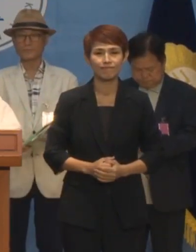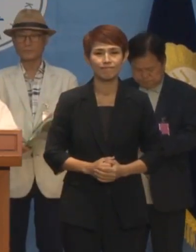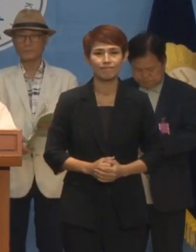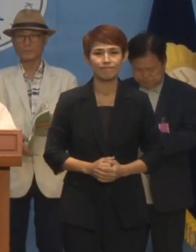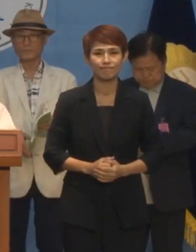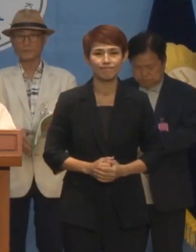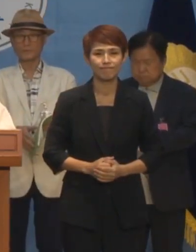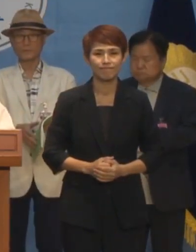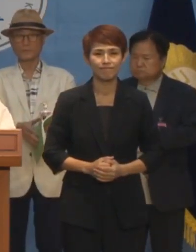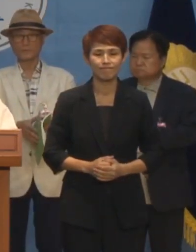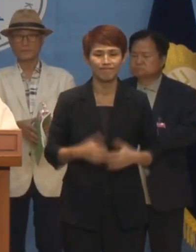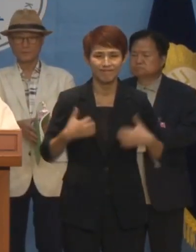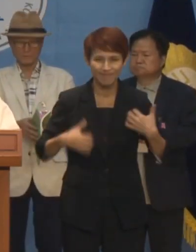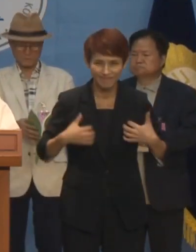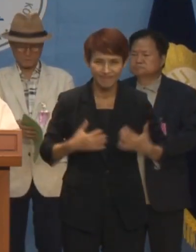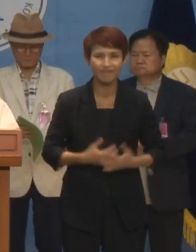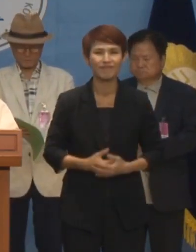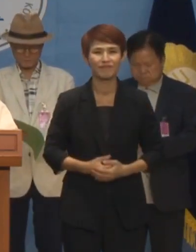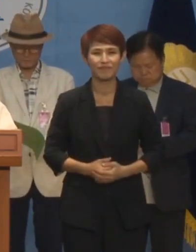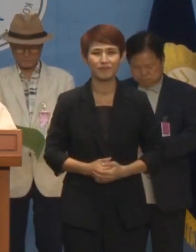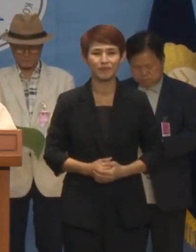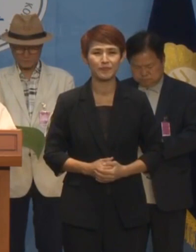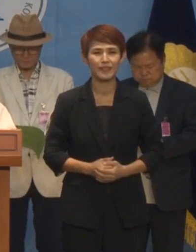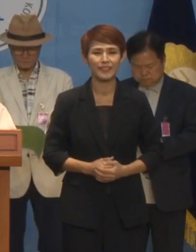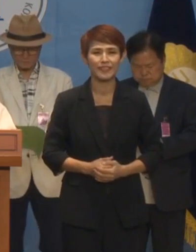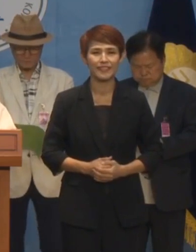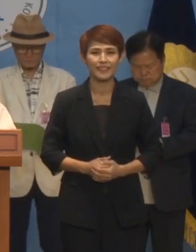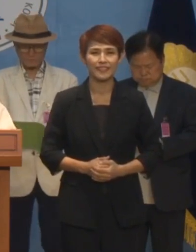예, 반갑습니다.